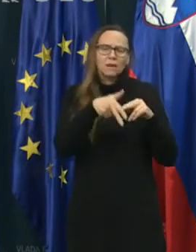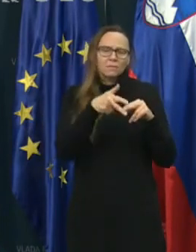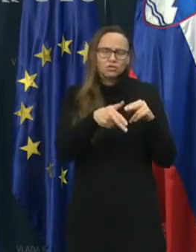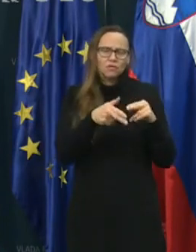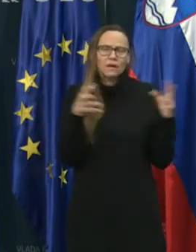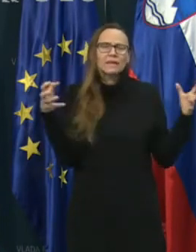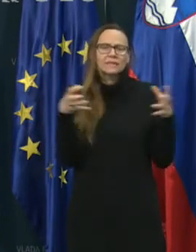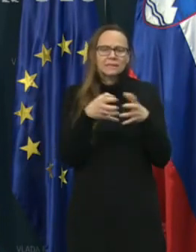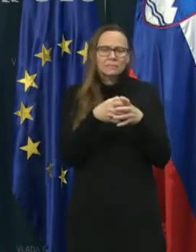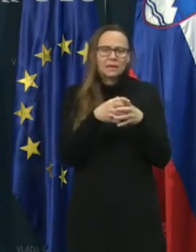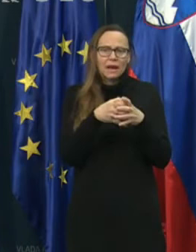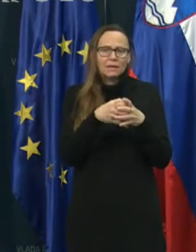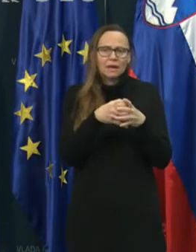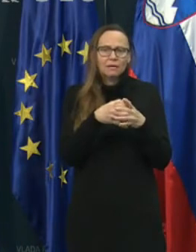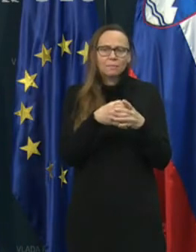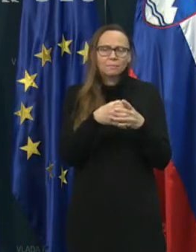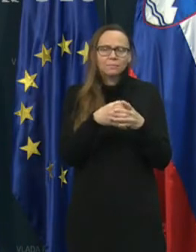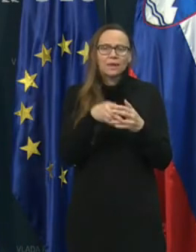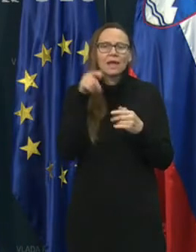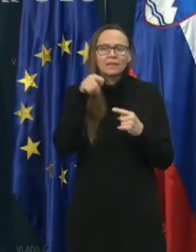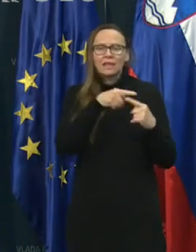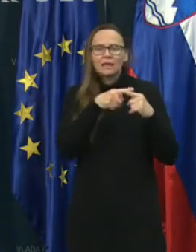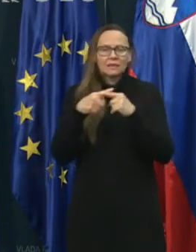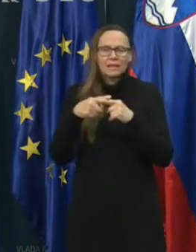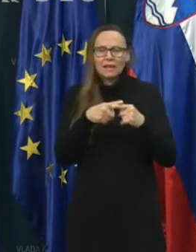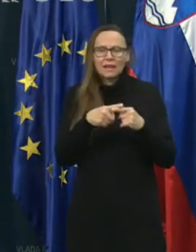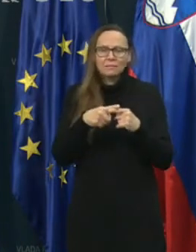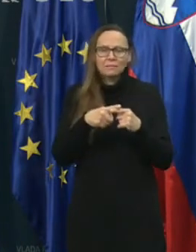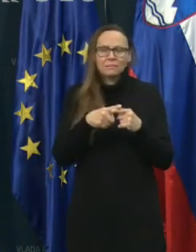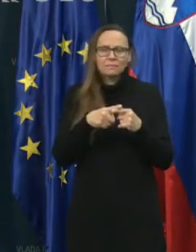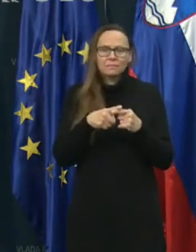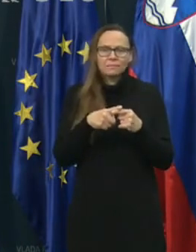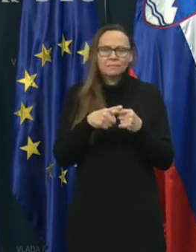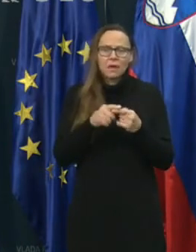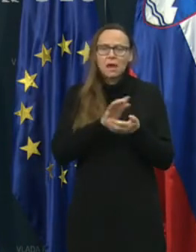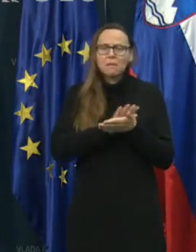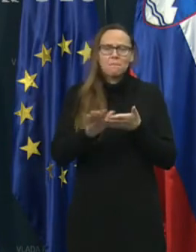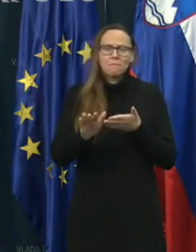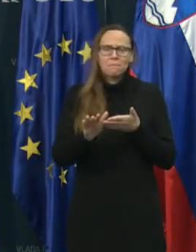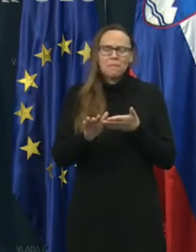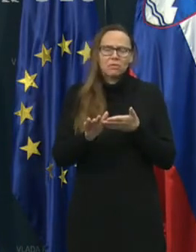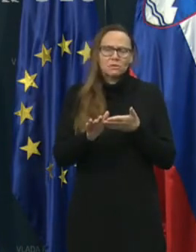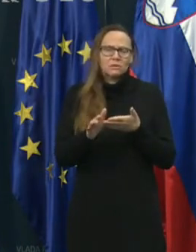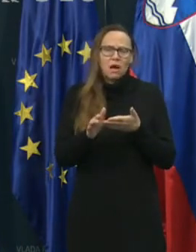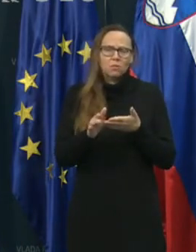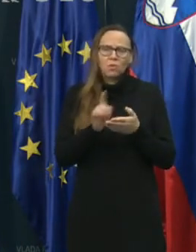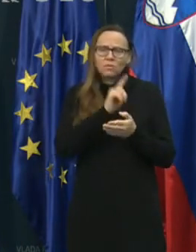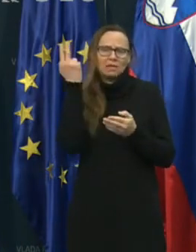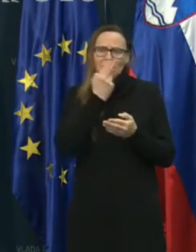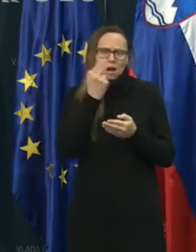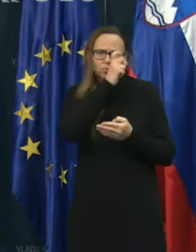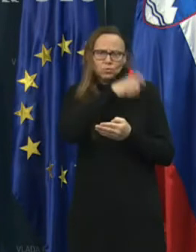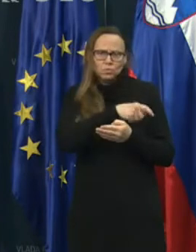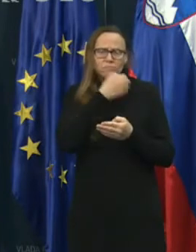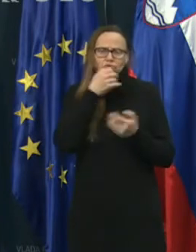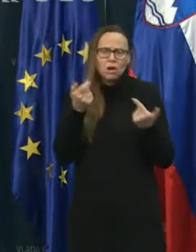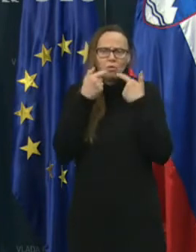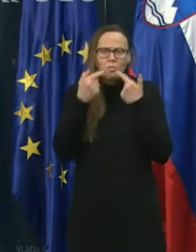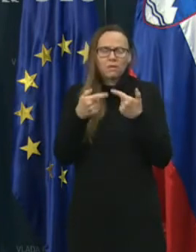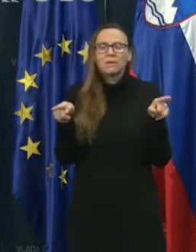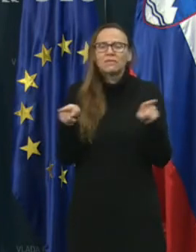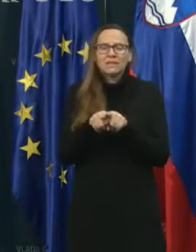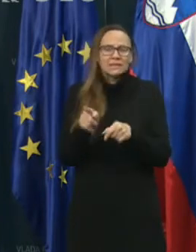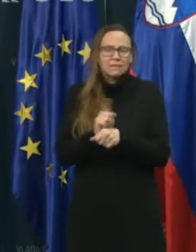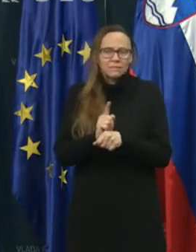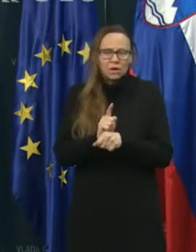zbiranja. Teh dilem preprosto ne razumem, če smem reči z eno besedo. V isti